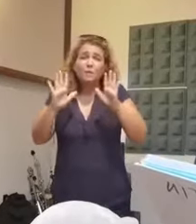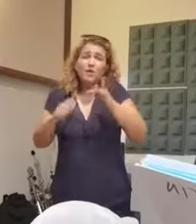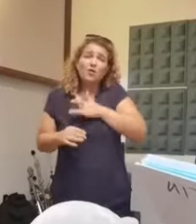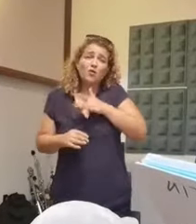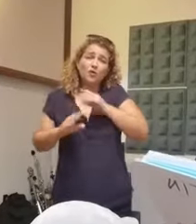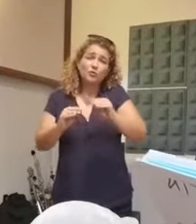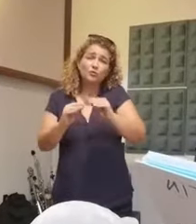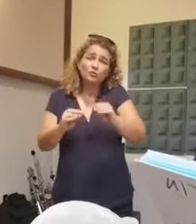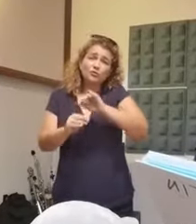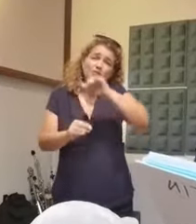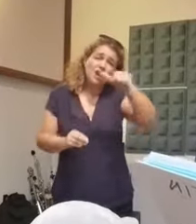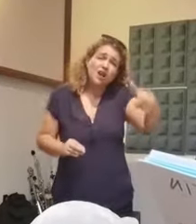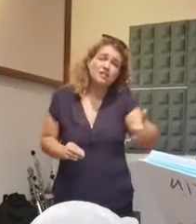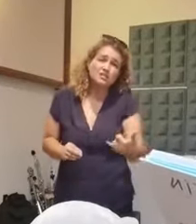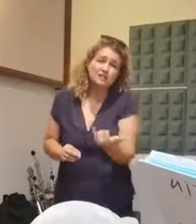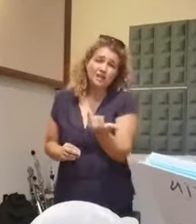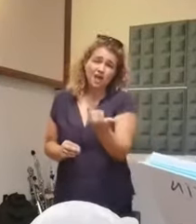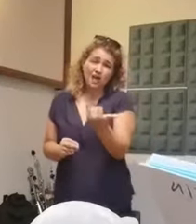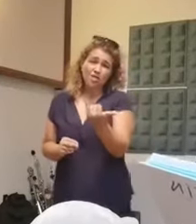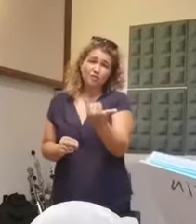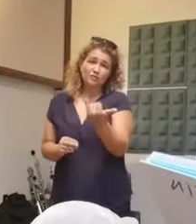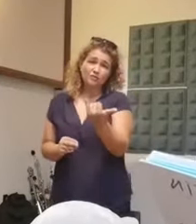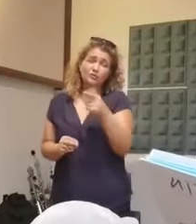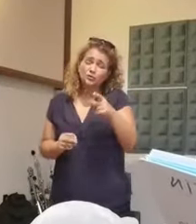cansó, pero nunca te rendiste.